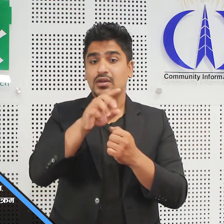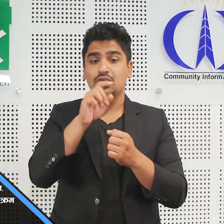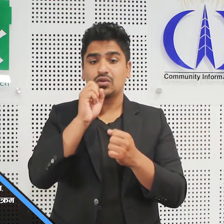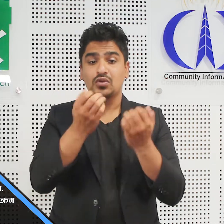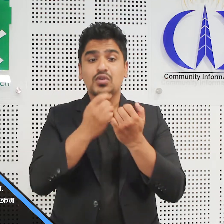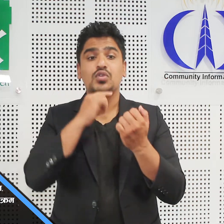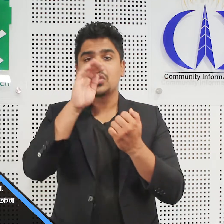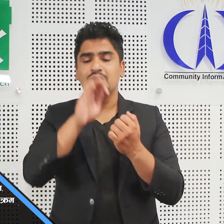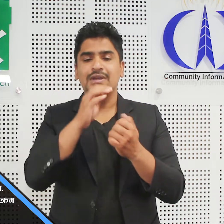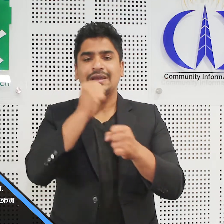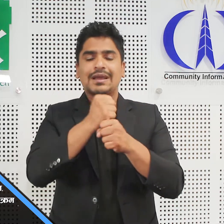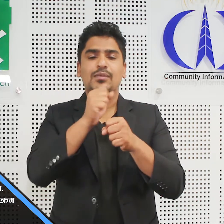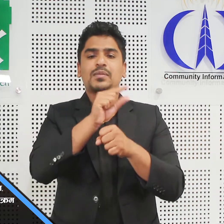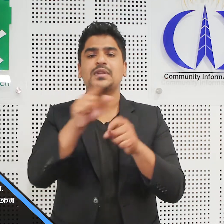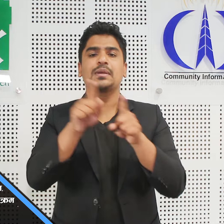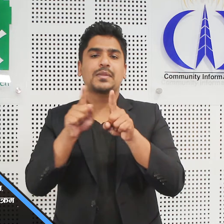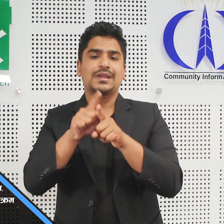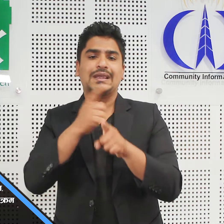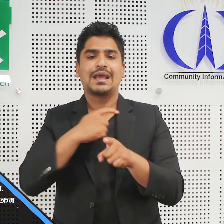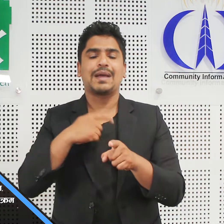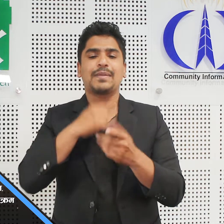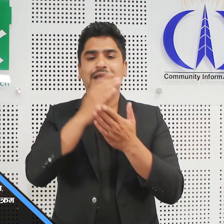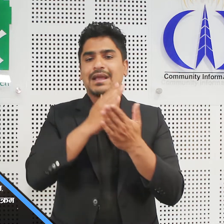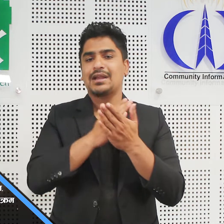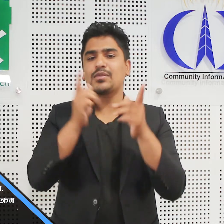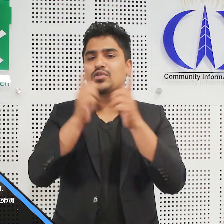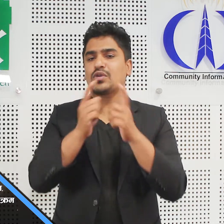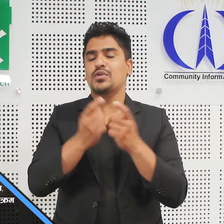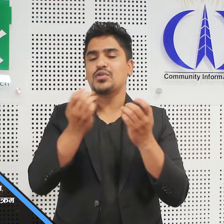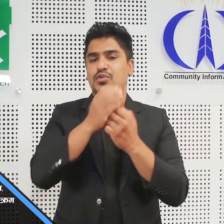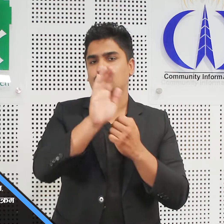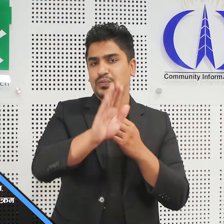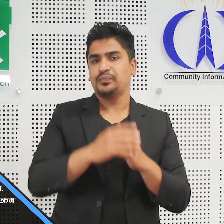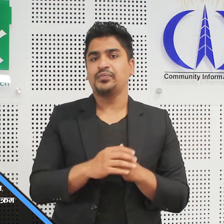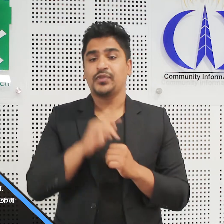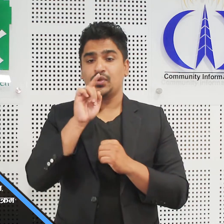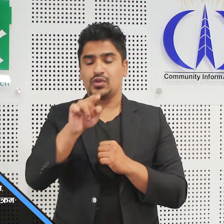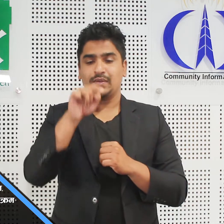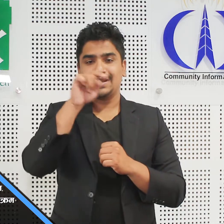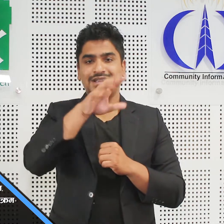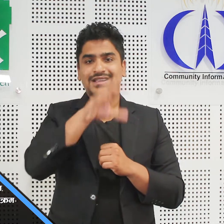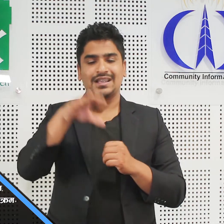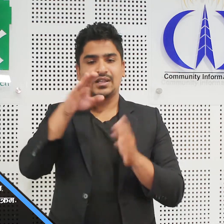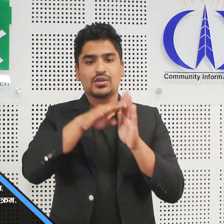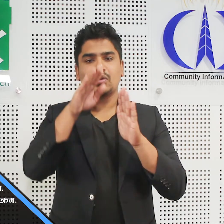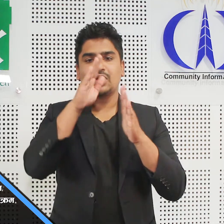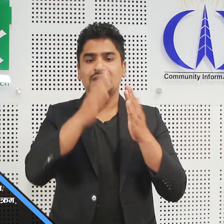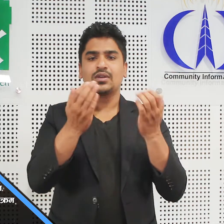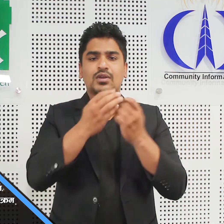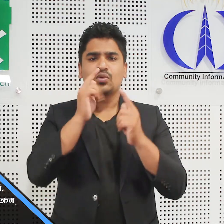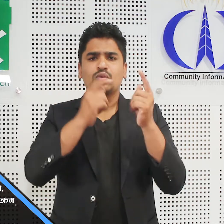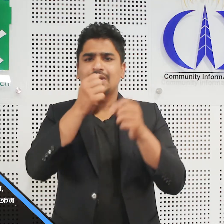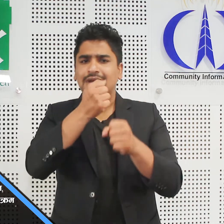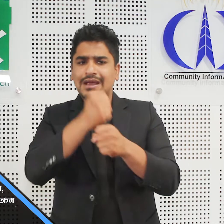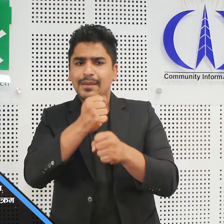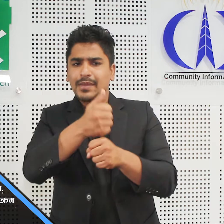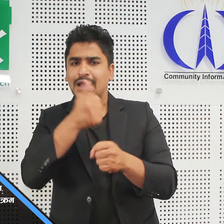कामका विषयमा चर्चा गर्नेछौँ। सँगै स्थानीय सरकारले गर्नुपर्ने तर गर्न नसकिरहेका कामका विषयमा पनि हामी कार्यक्रममा